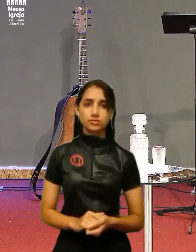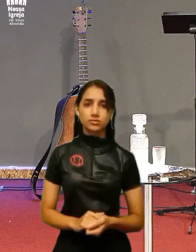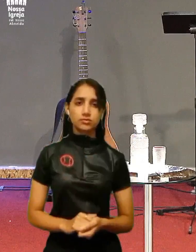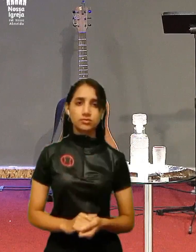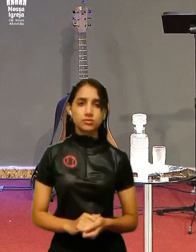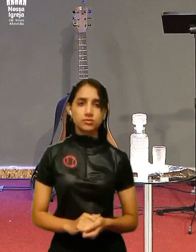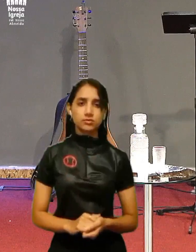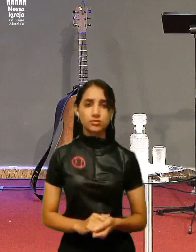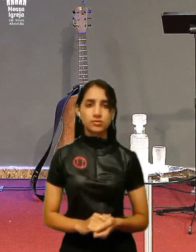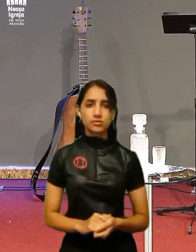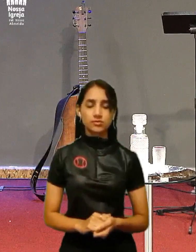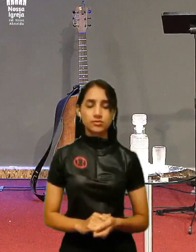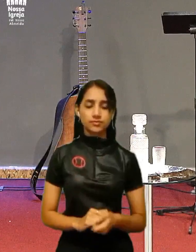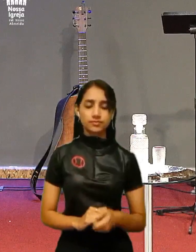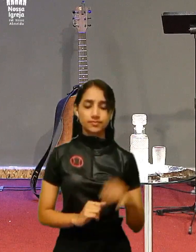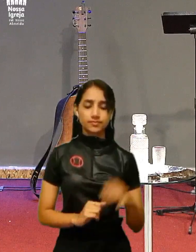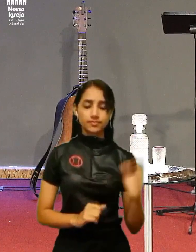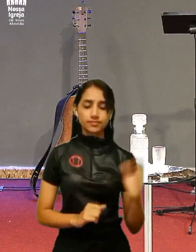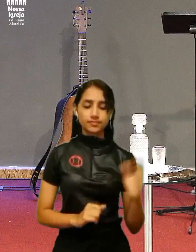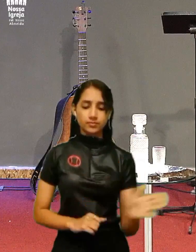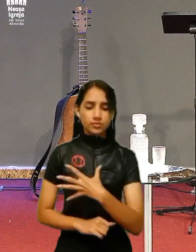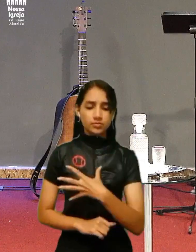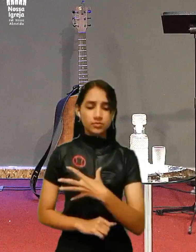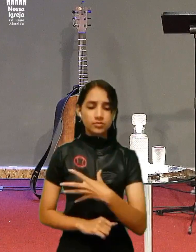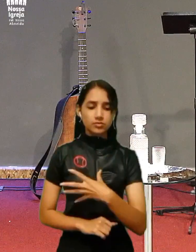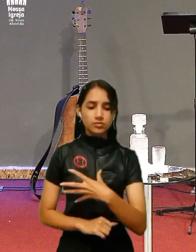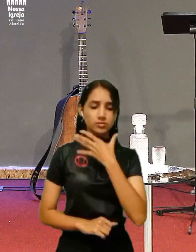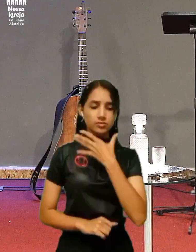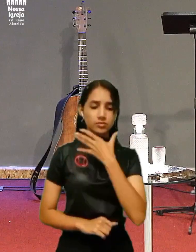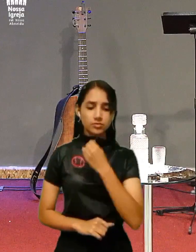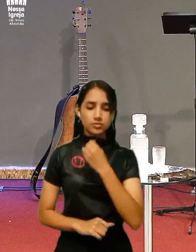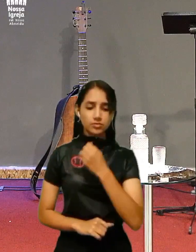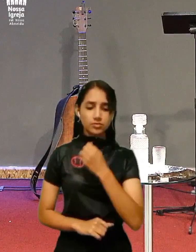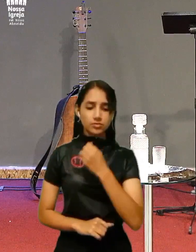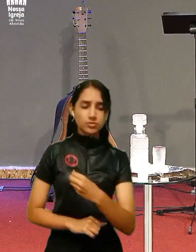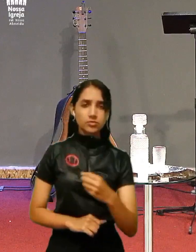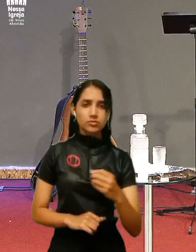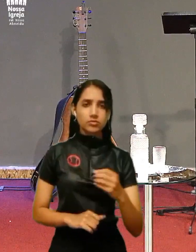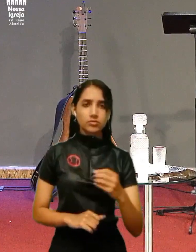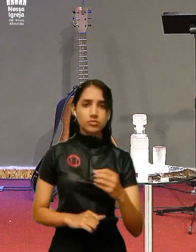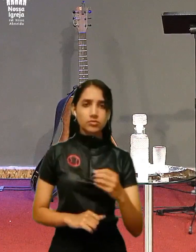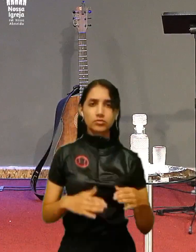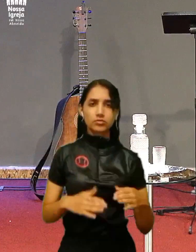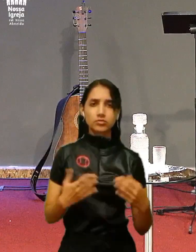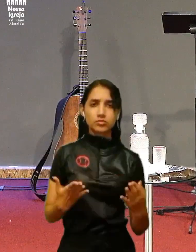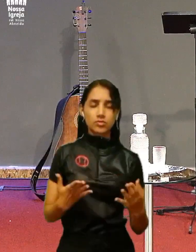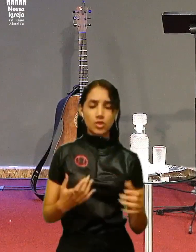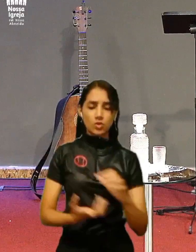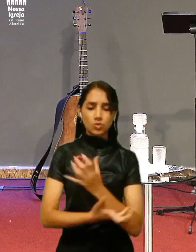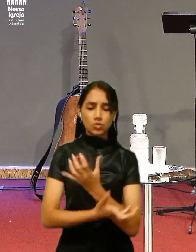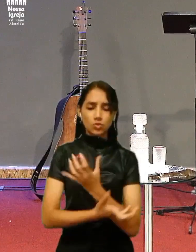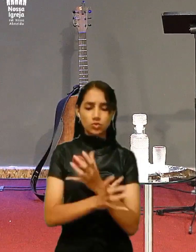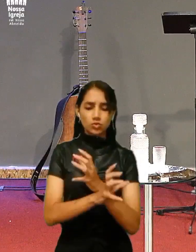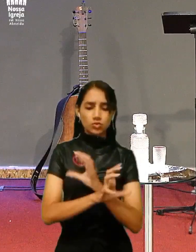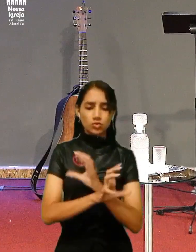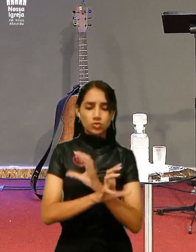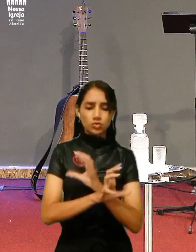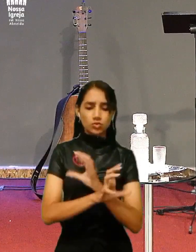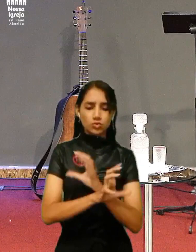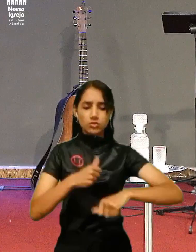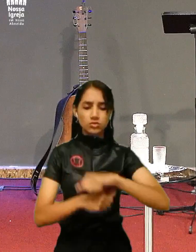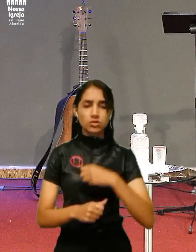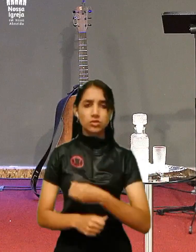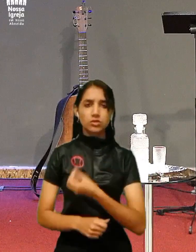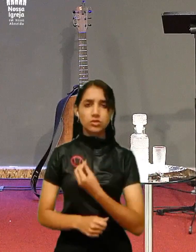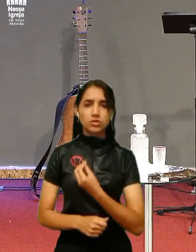Filho do homem, acaso poderão reviver esses ossos? Respondi: Senhor Deus, tu